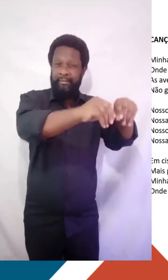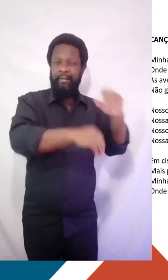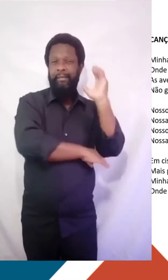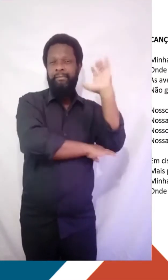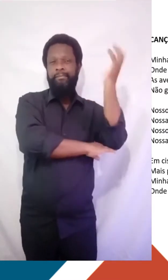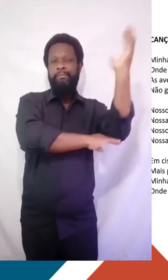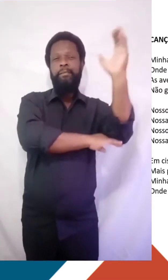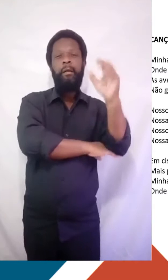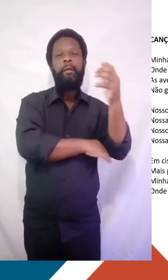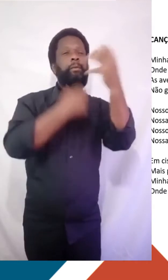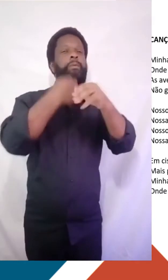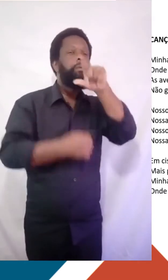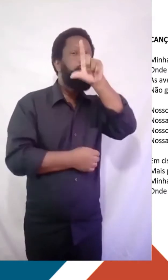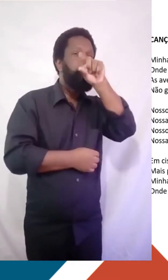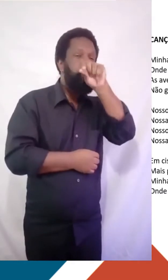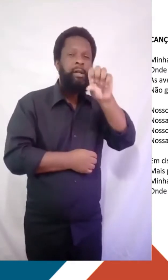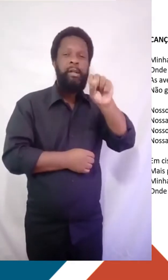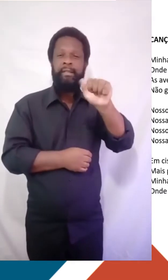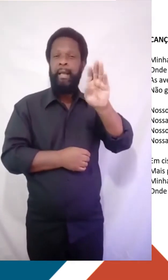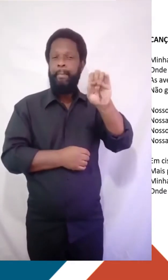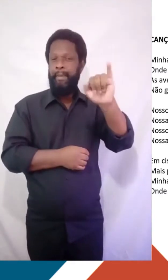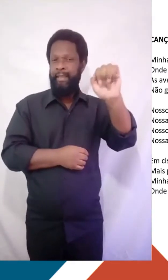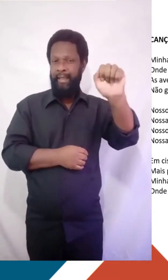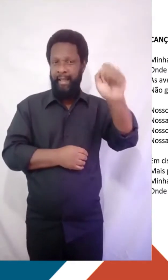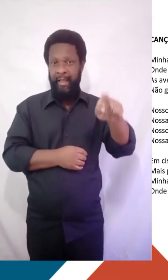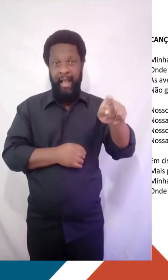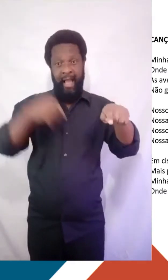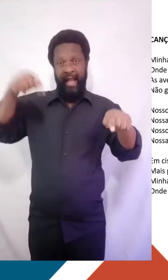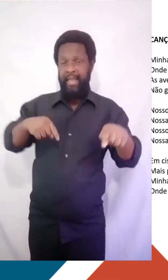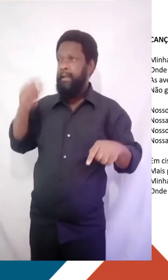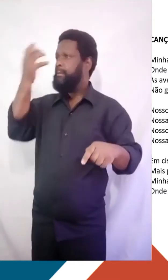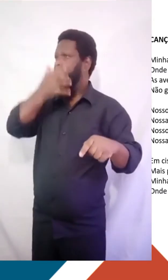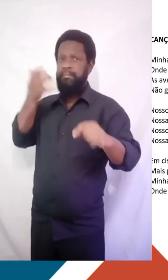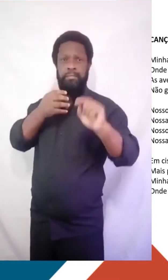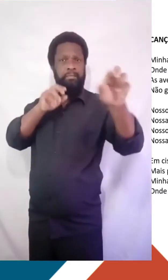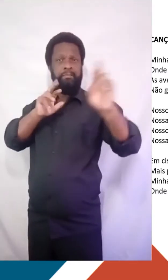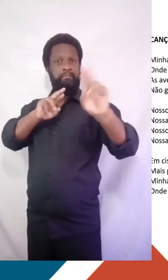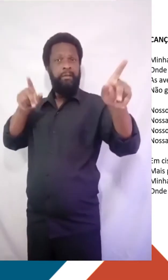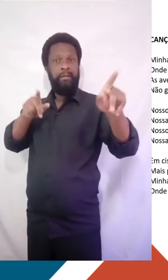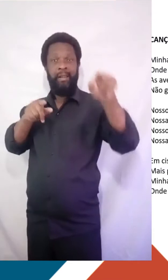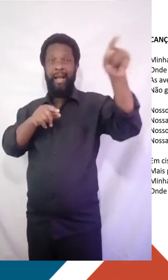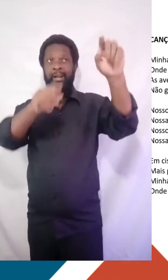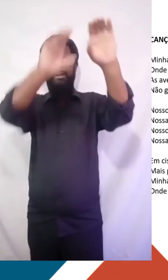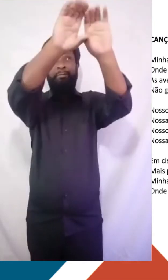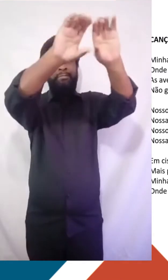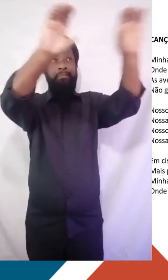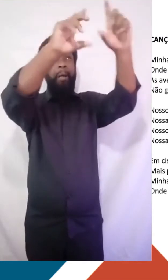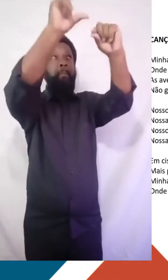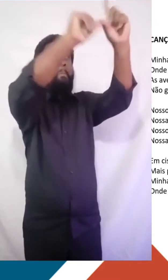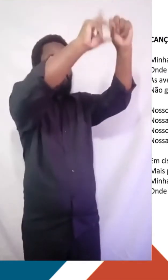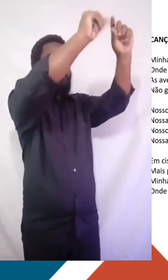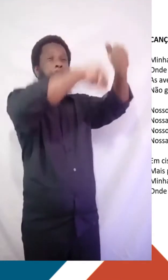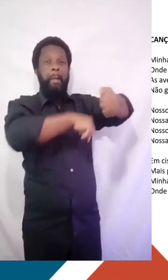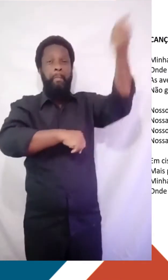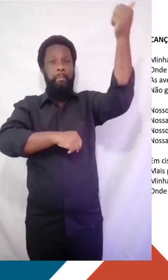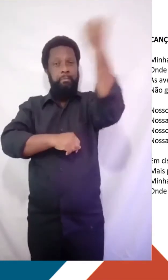palmeiras onde canta o sabiá. As aves que aqui gorjeiam não gorjeiam como lá. Nosso céu tem mais estrelas, nossas